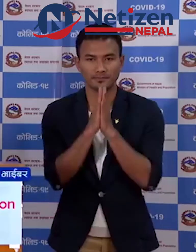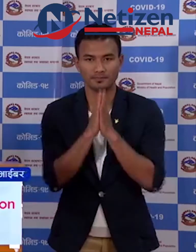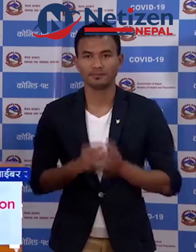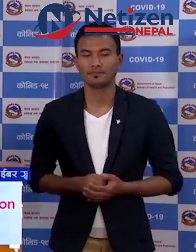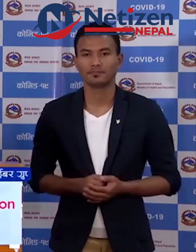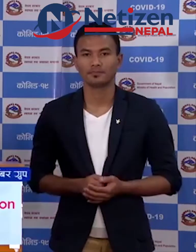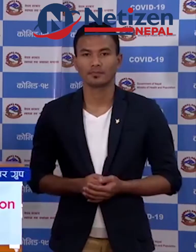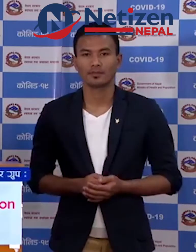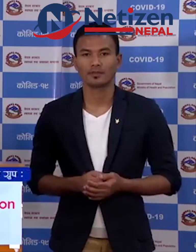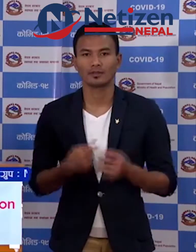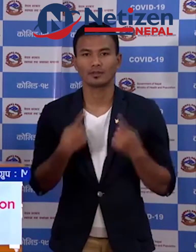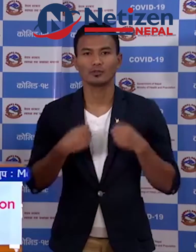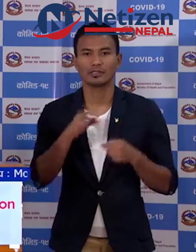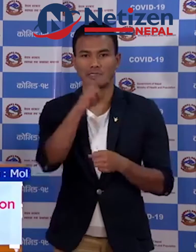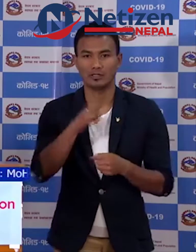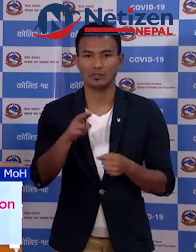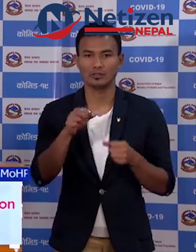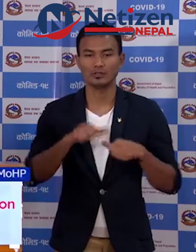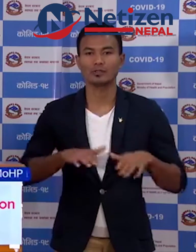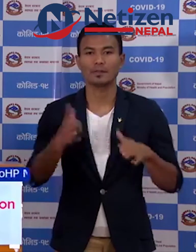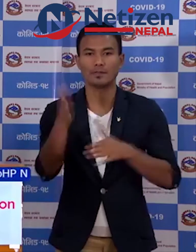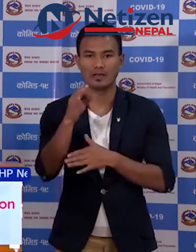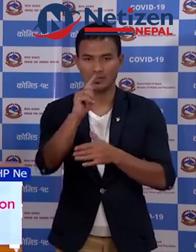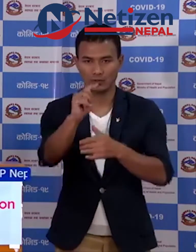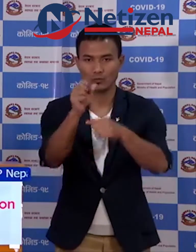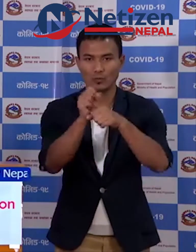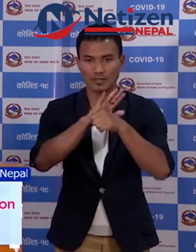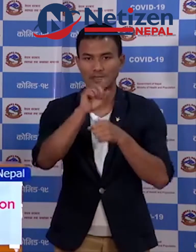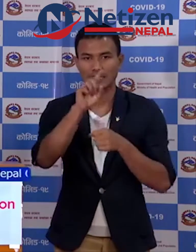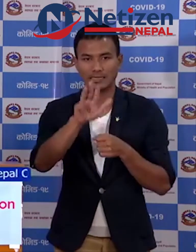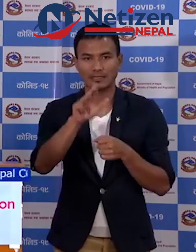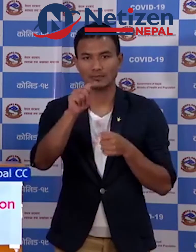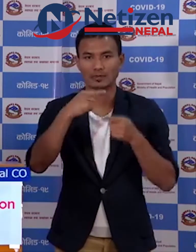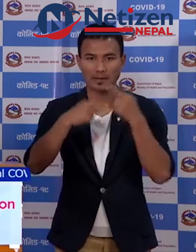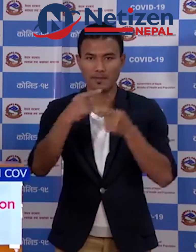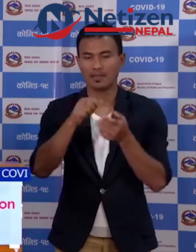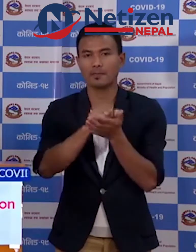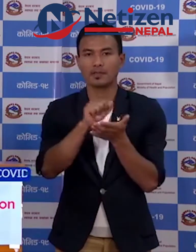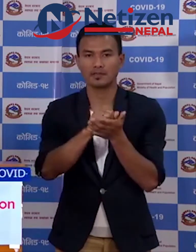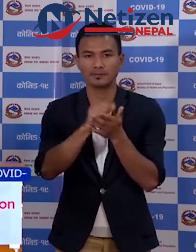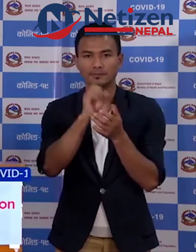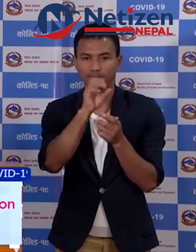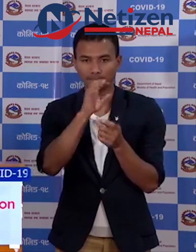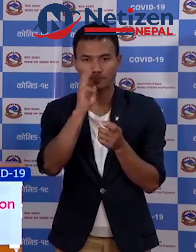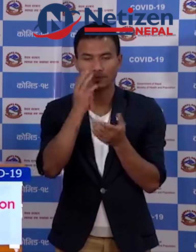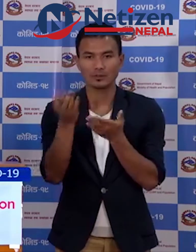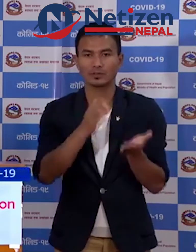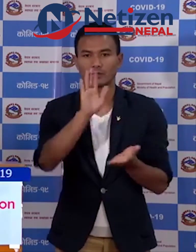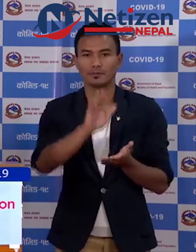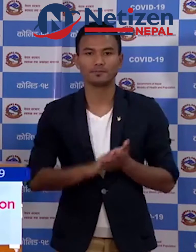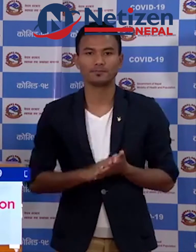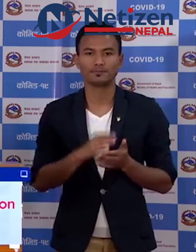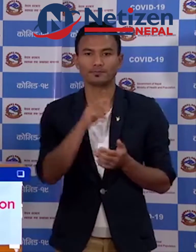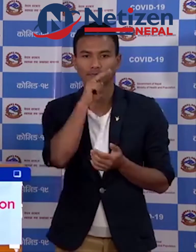नमस्कार। स्वास्थ्य तथा जनसंख्या मंत्रालय को COVID-19 को नियमित प्रेस ब्रिफिंग में स्वागत छ।